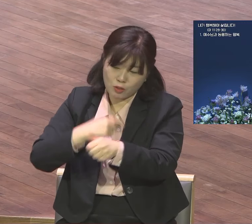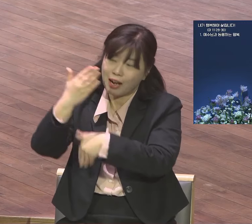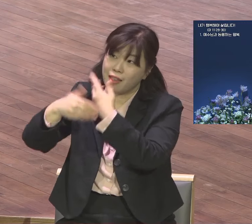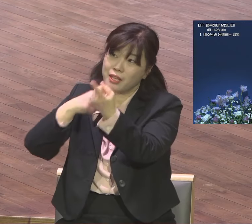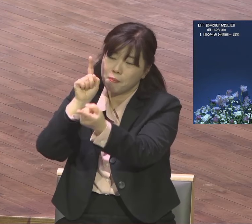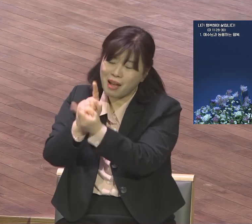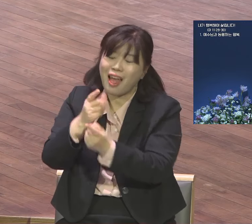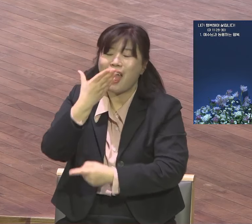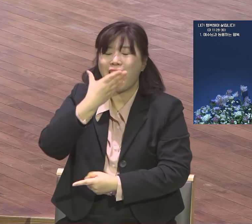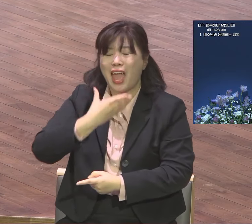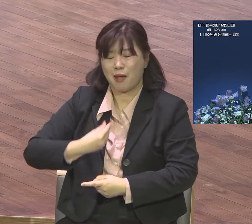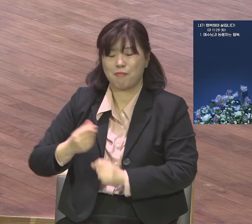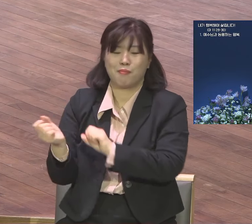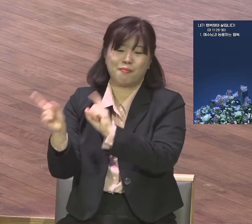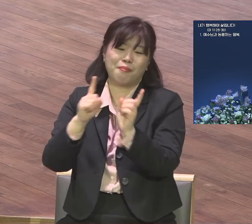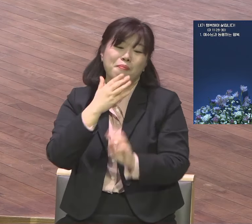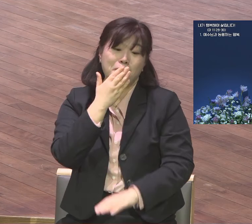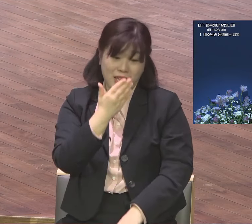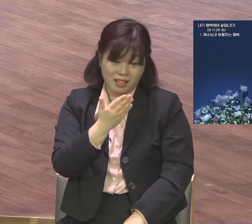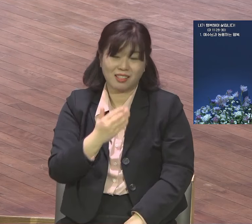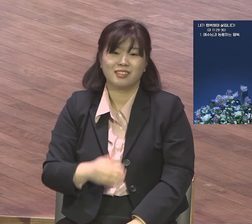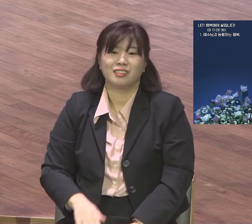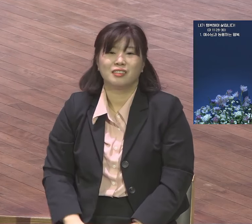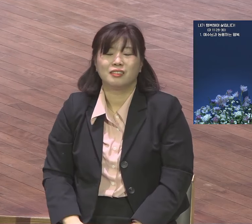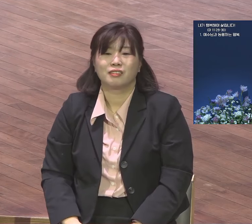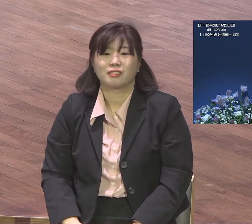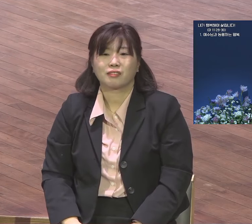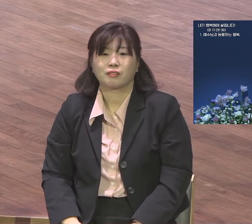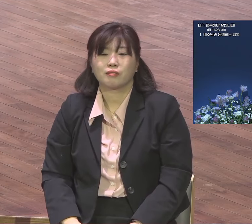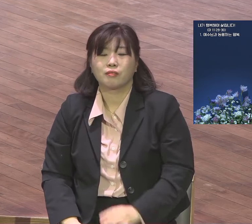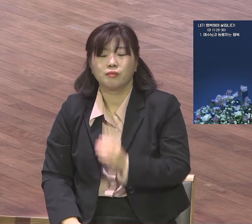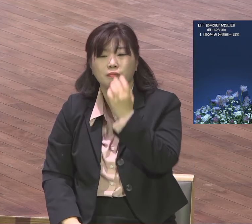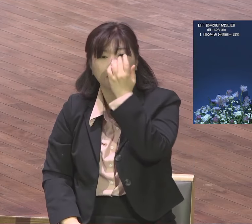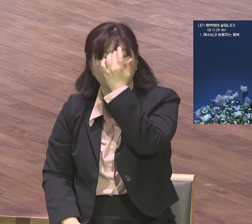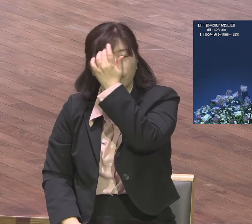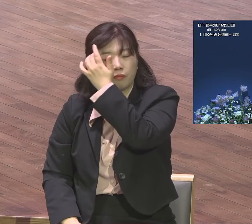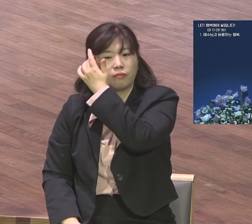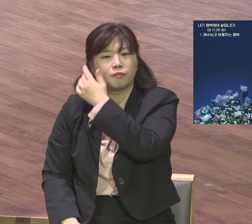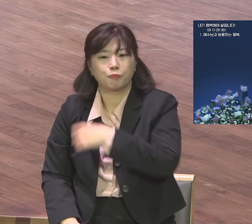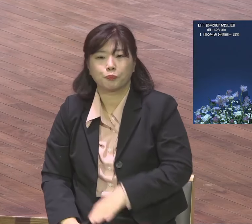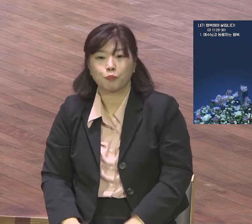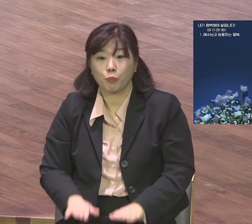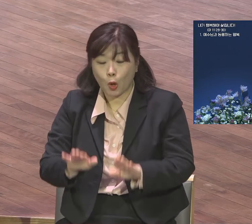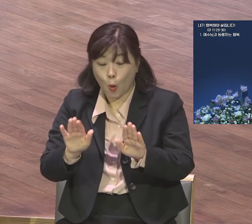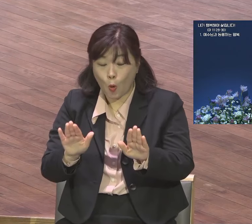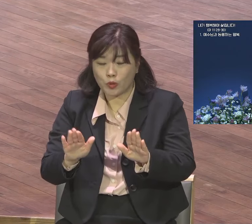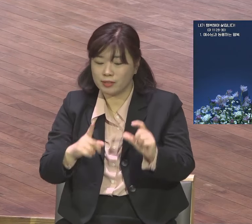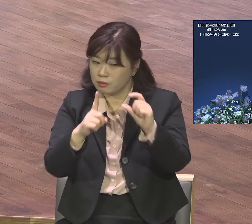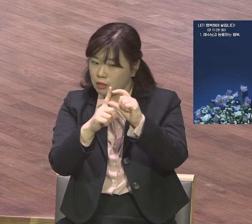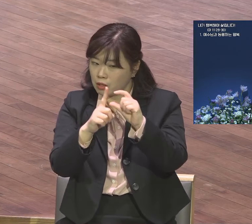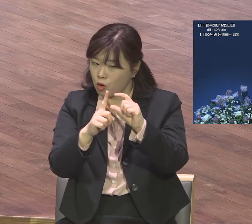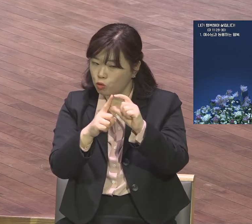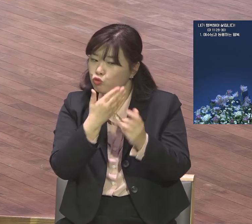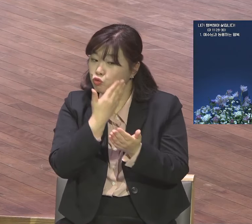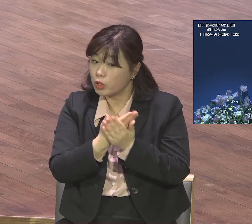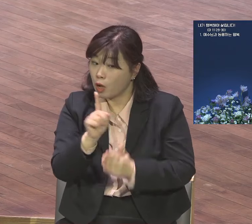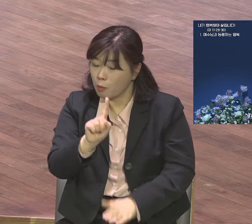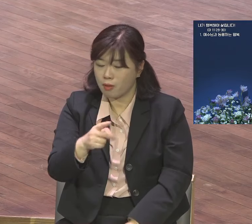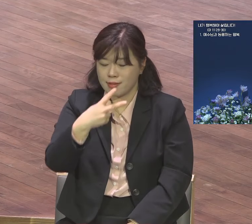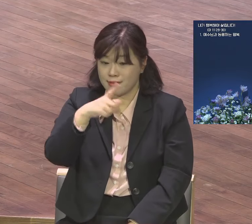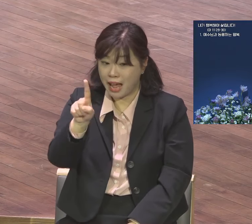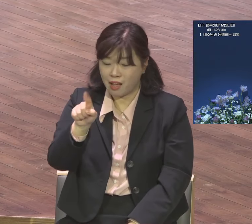오늘 본문의 중요한 표현 중 하나가 다입니다. 다. 다 내게로 오라. 이 말이 얼마나 위로가